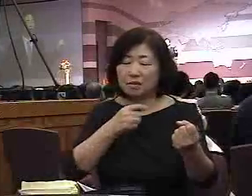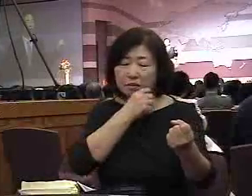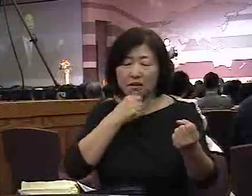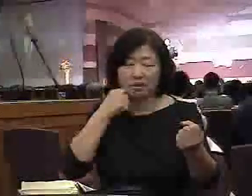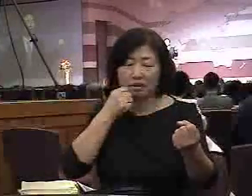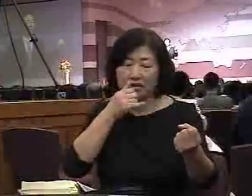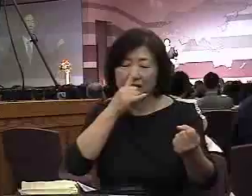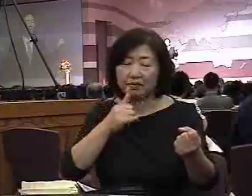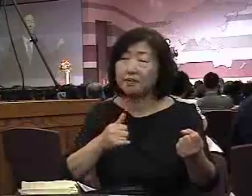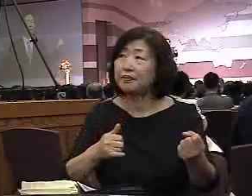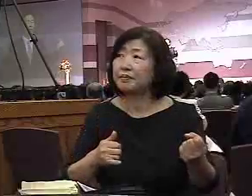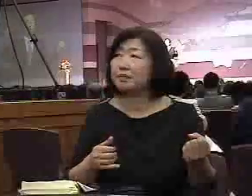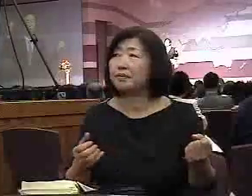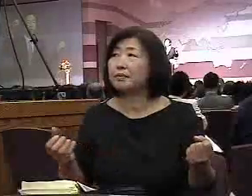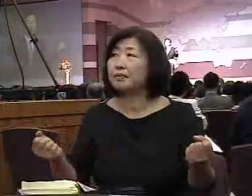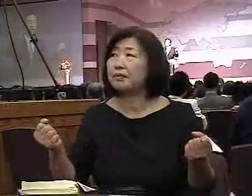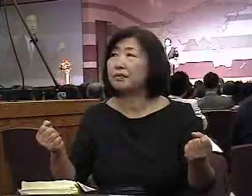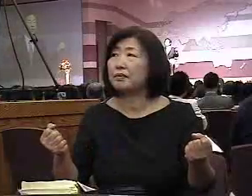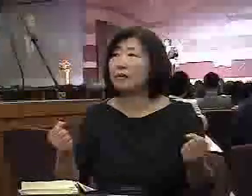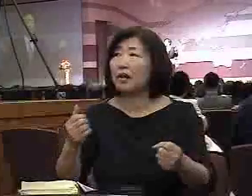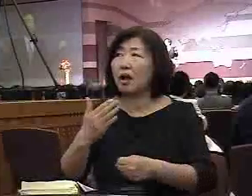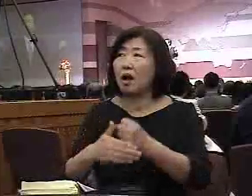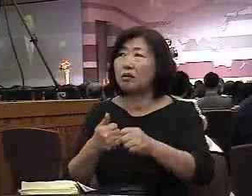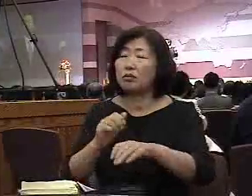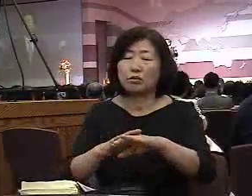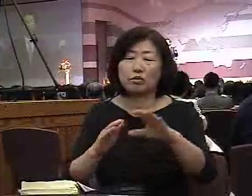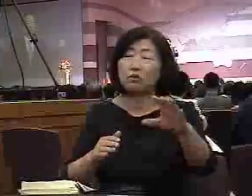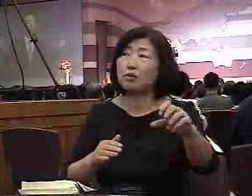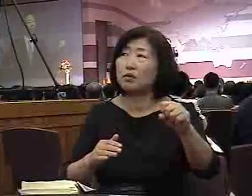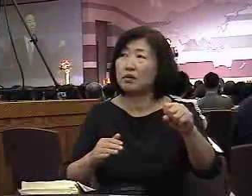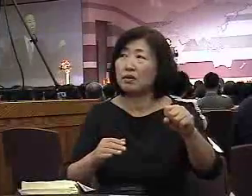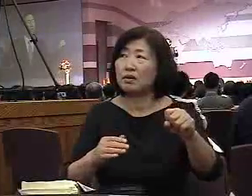거예요. 그러니까 하나님 손 잡아라 그런데